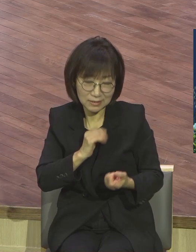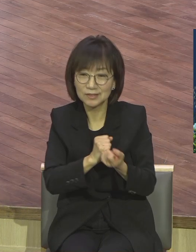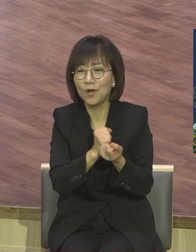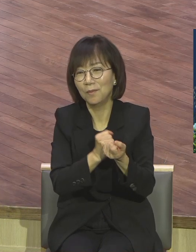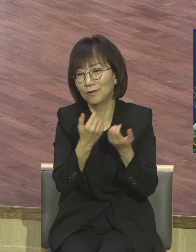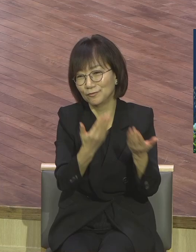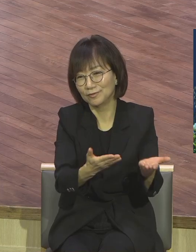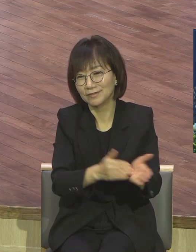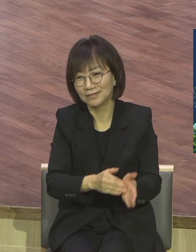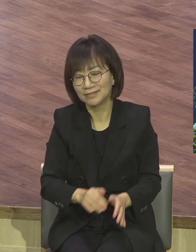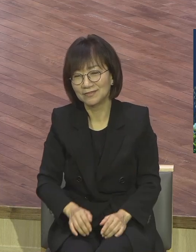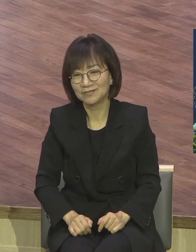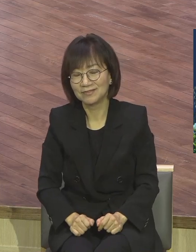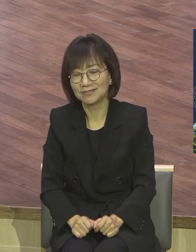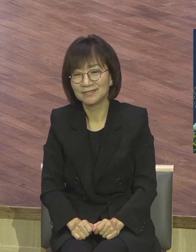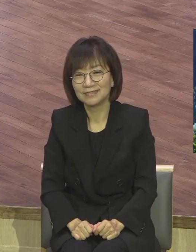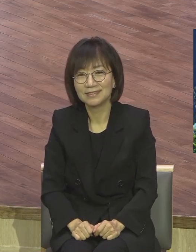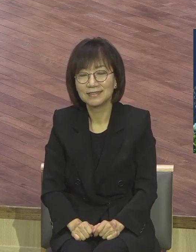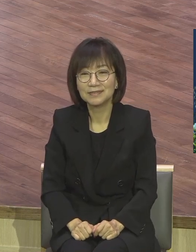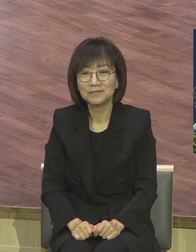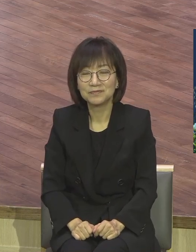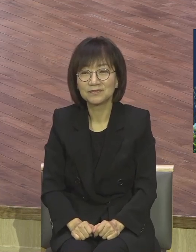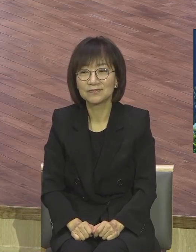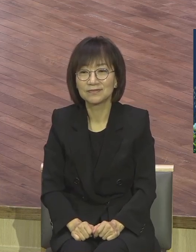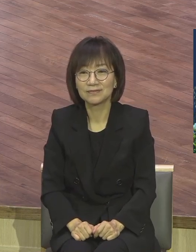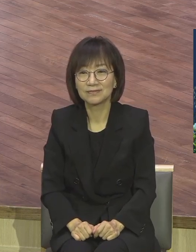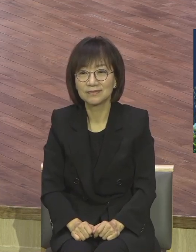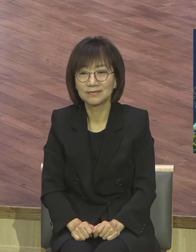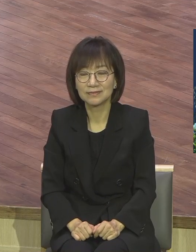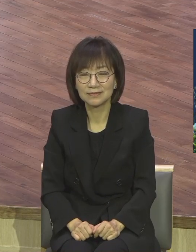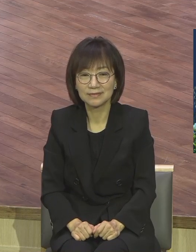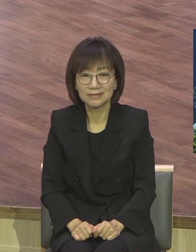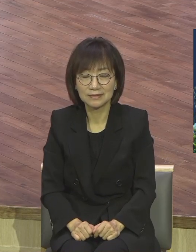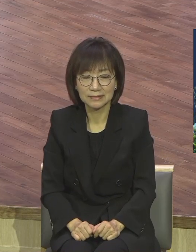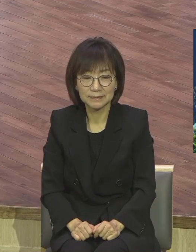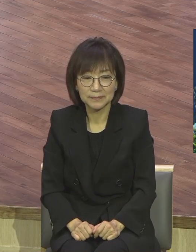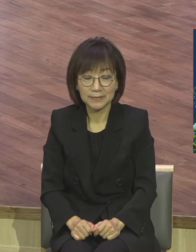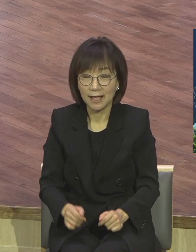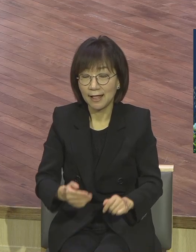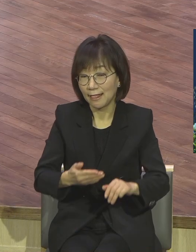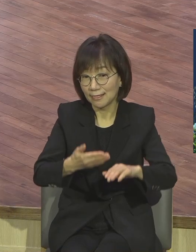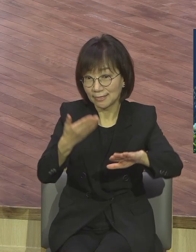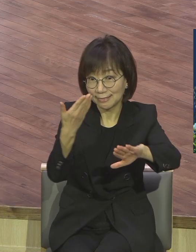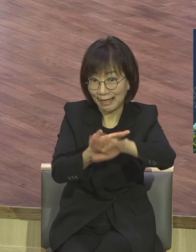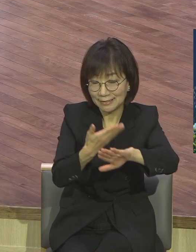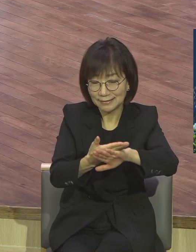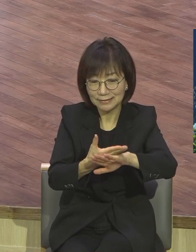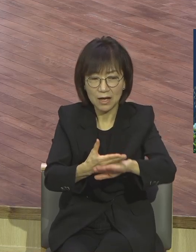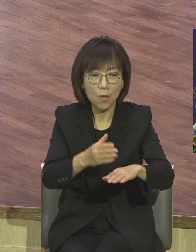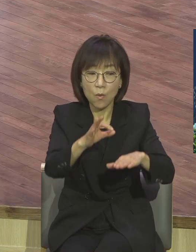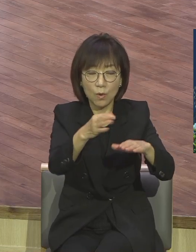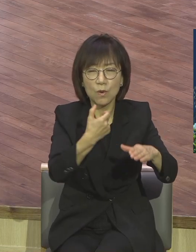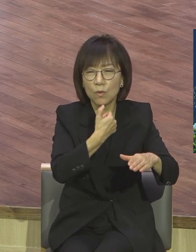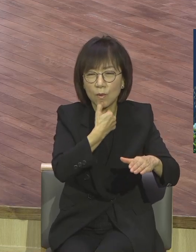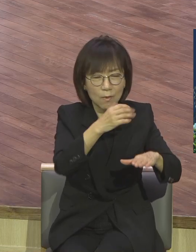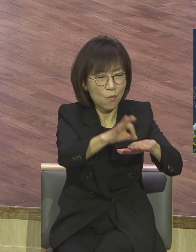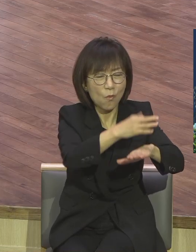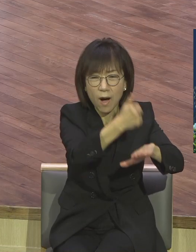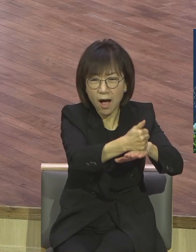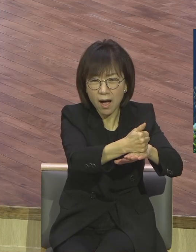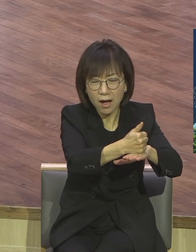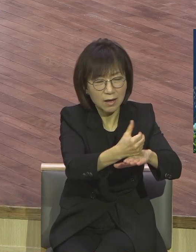그걸 강조하고 있어요. 그래서 다른 복음이 아니고 하나님의 이 복음